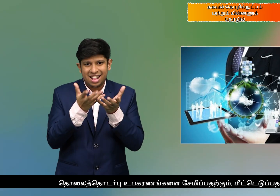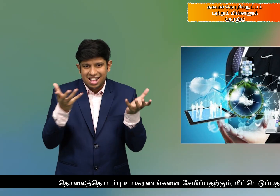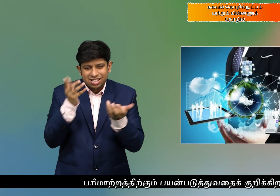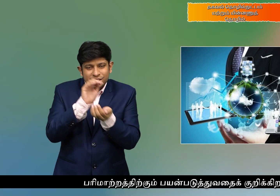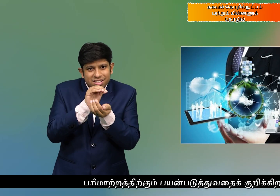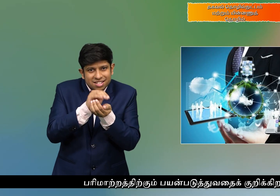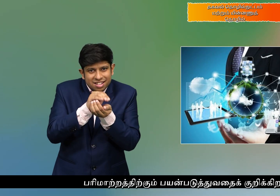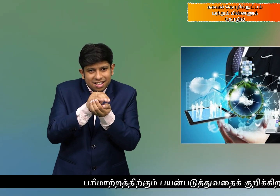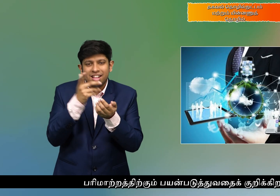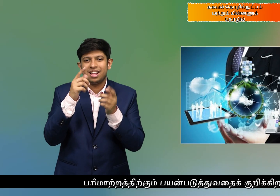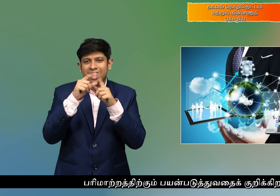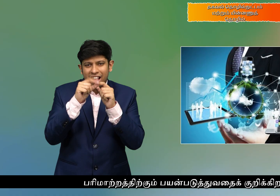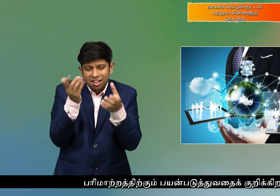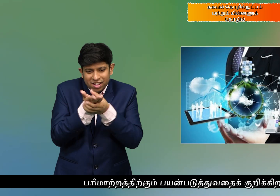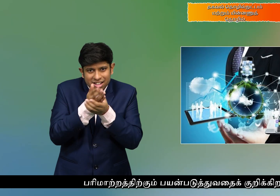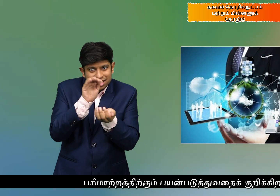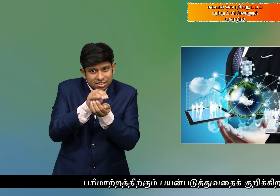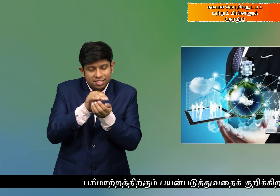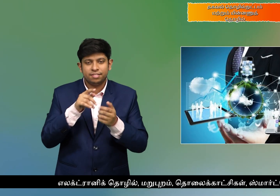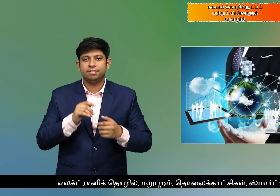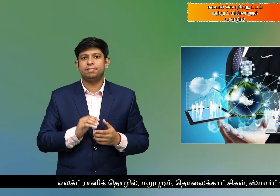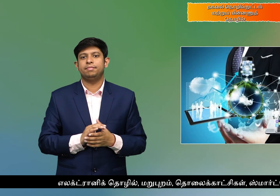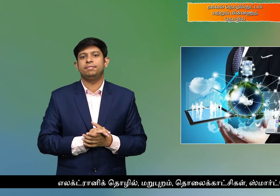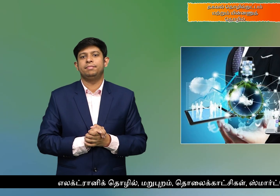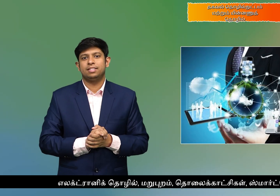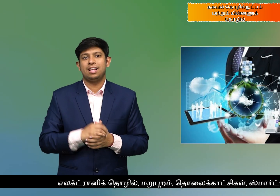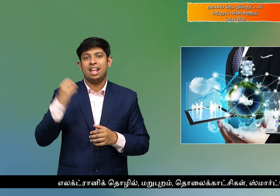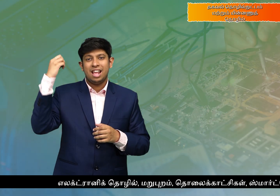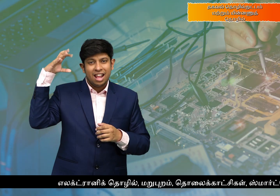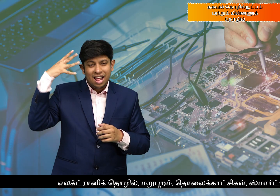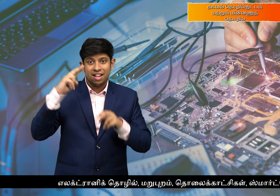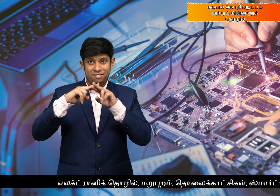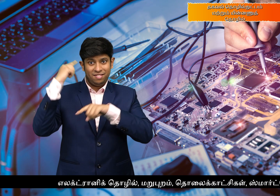உபகரணங்களை சேமிப்பதற்கும் மீட்டெடுப்பதற்கும்